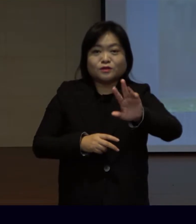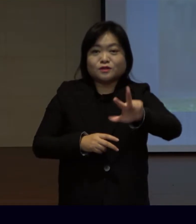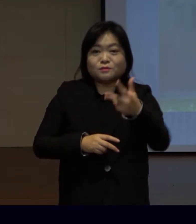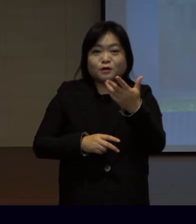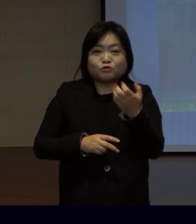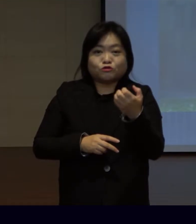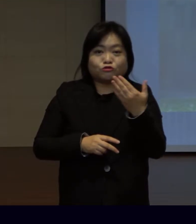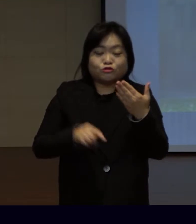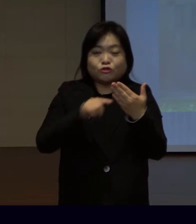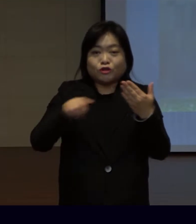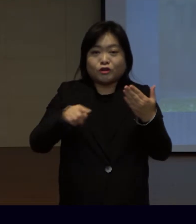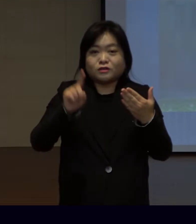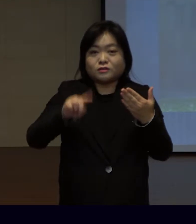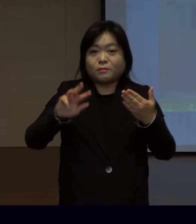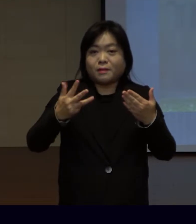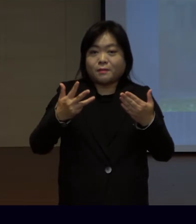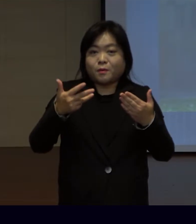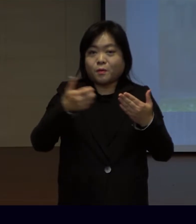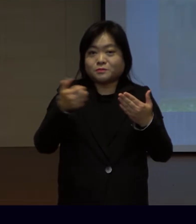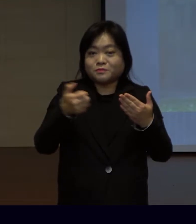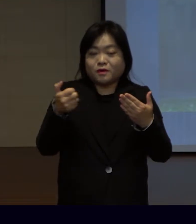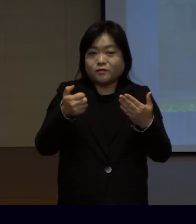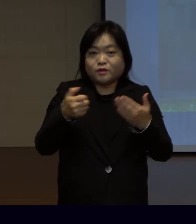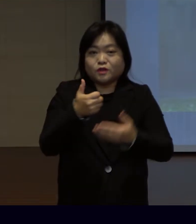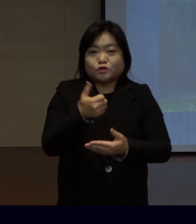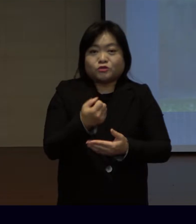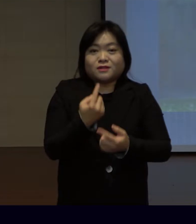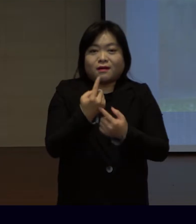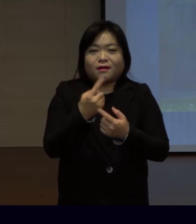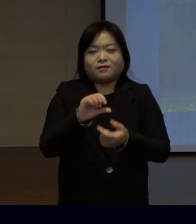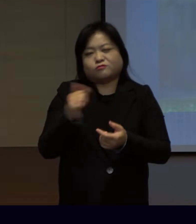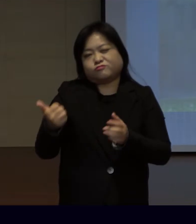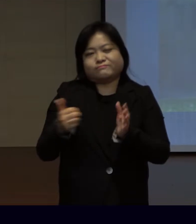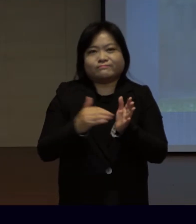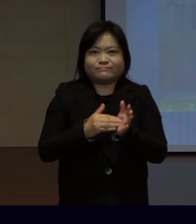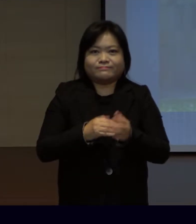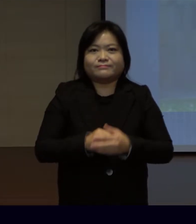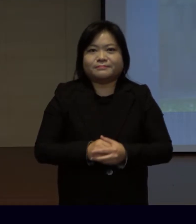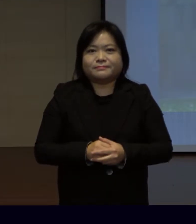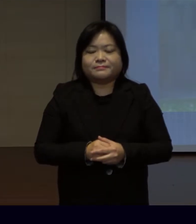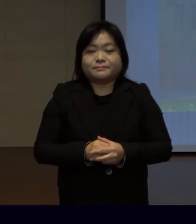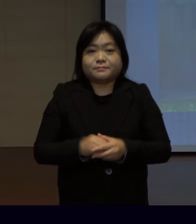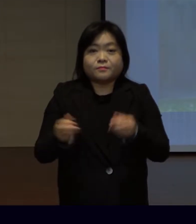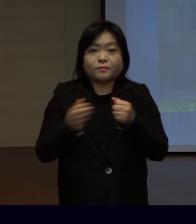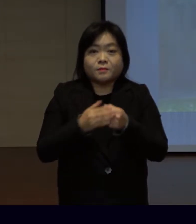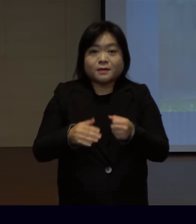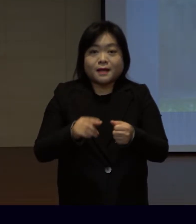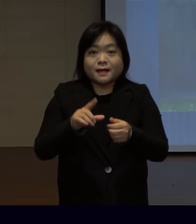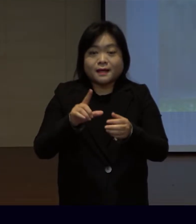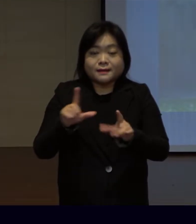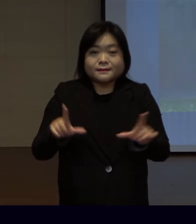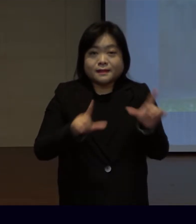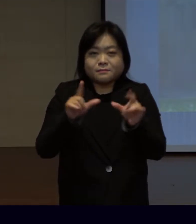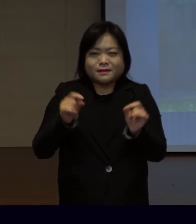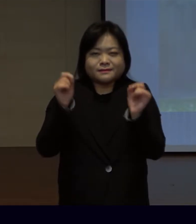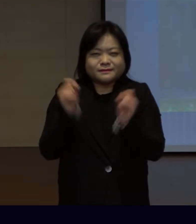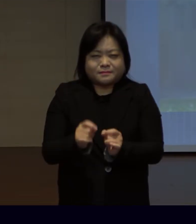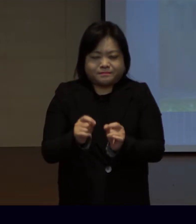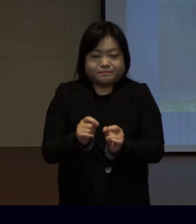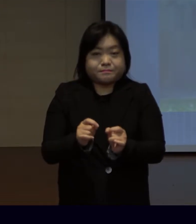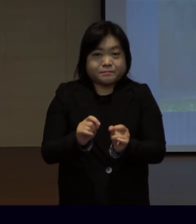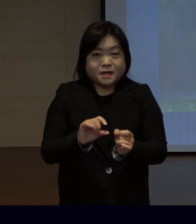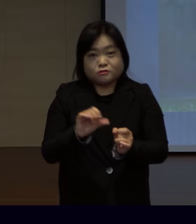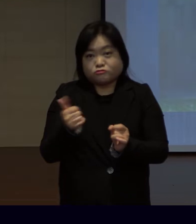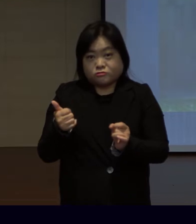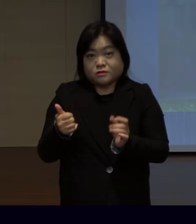1850년 51살에 죽었습니다. 굉장히 이른 나이에 죽었는데요. 이렇게 짧은 생 동안